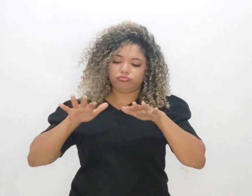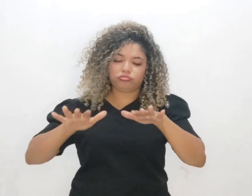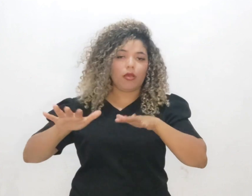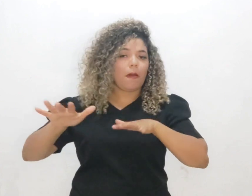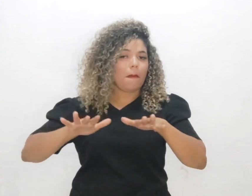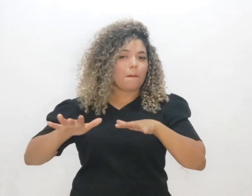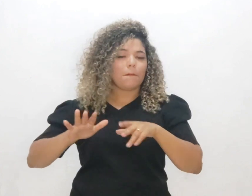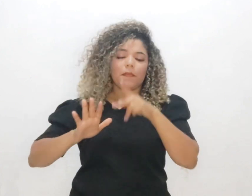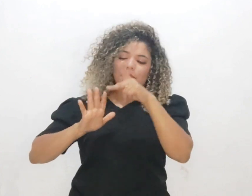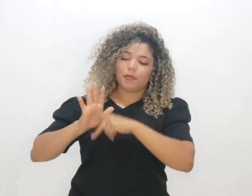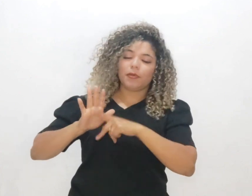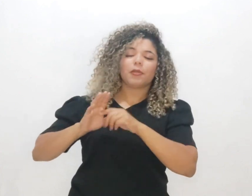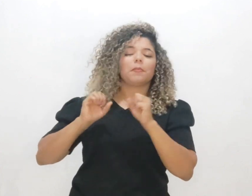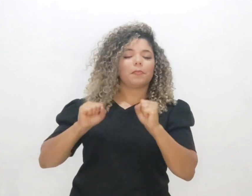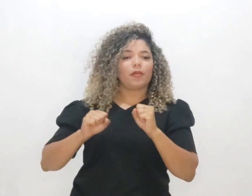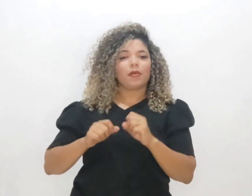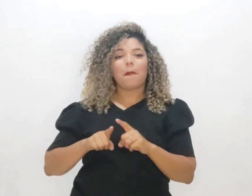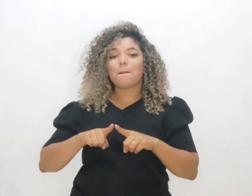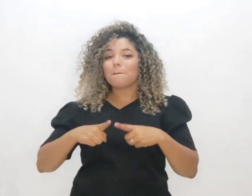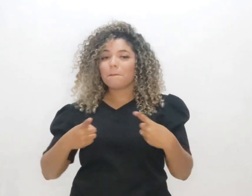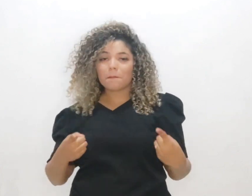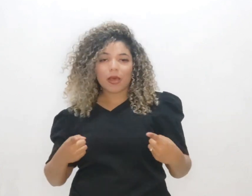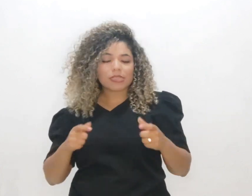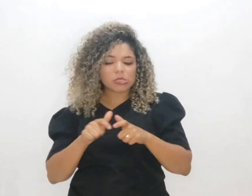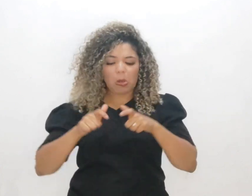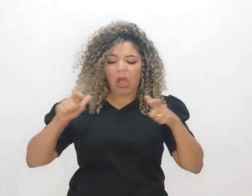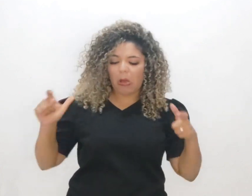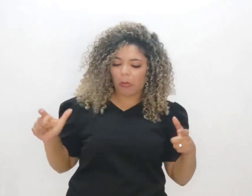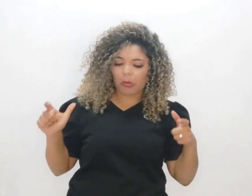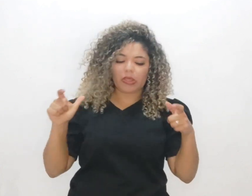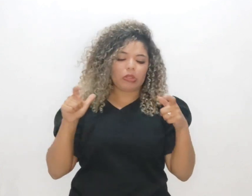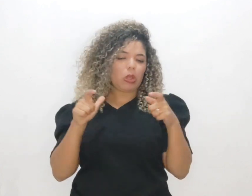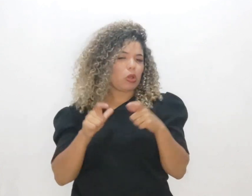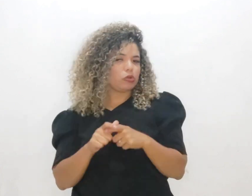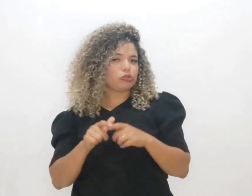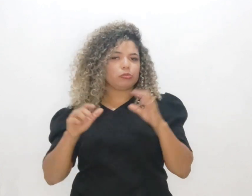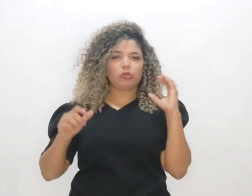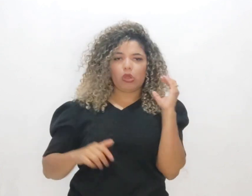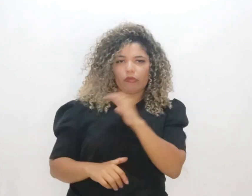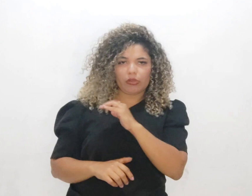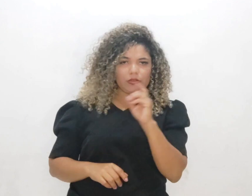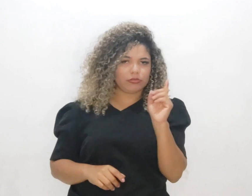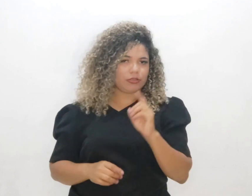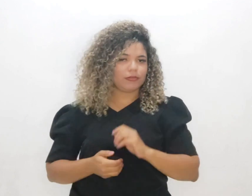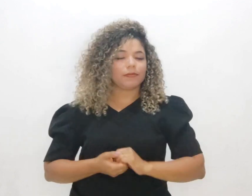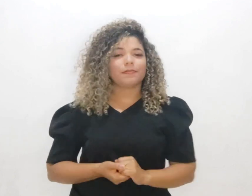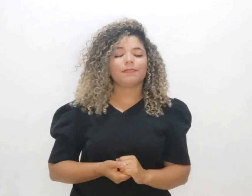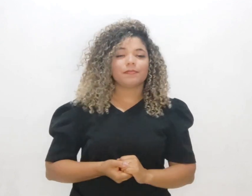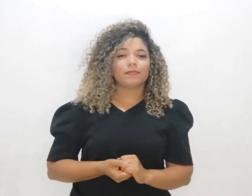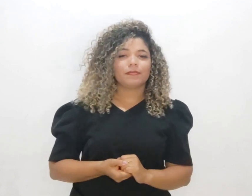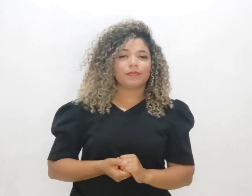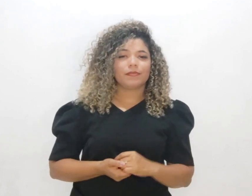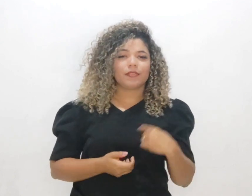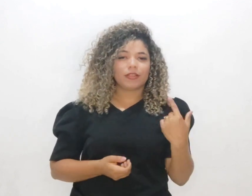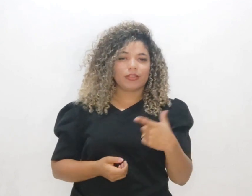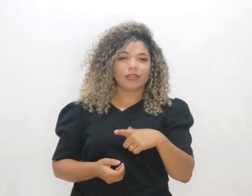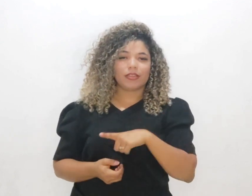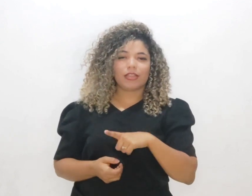para outra extremidade, sem aumento ou perda de velocidade. Então nós temos todas as